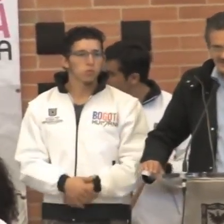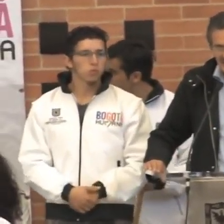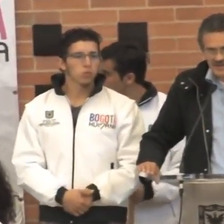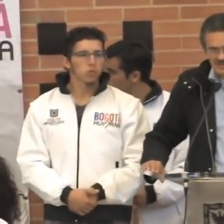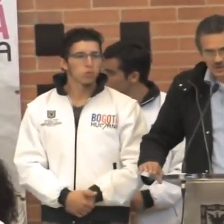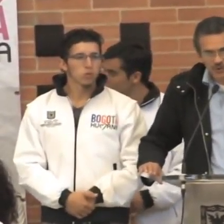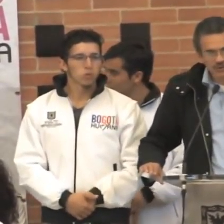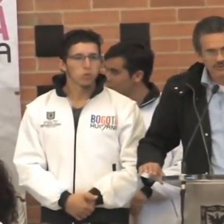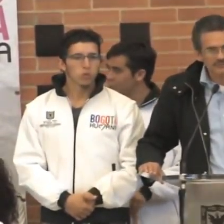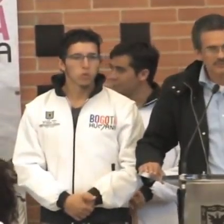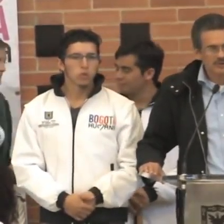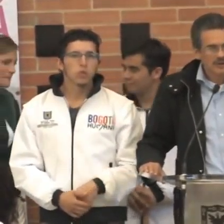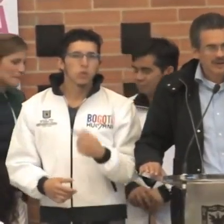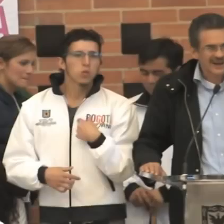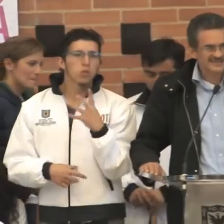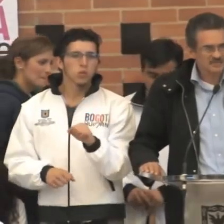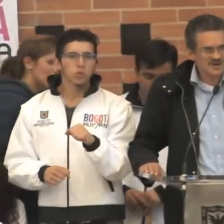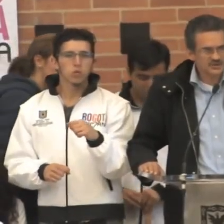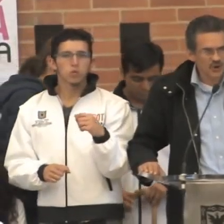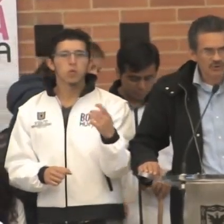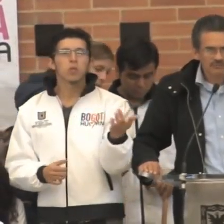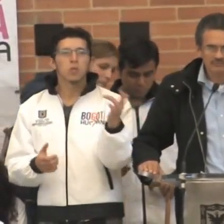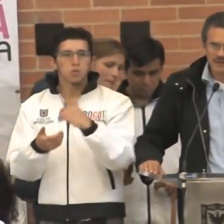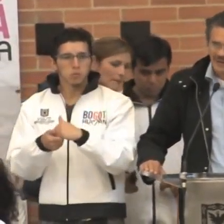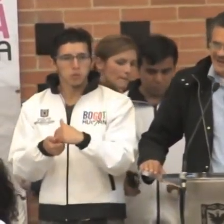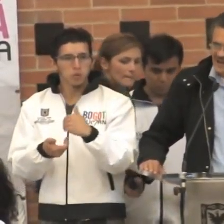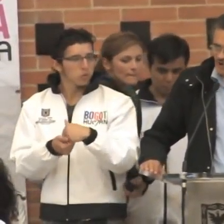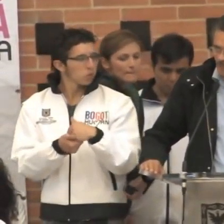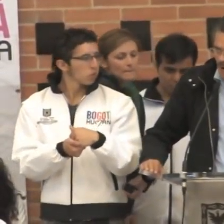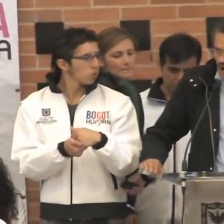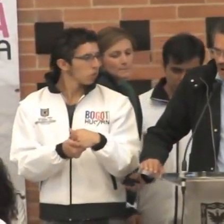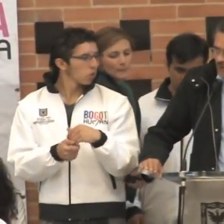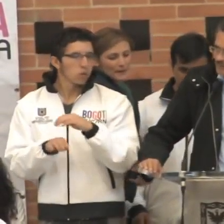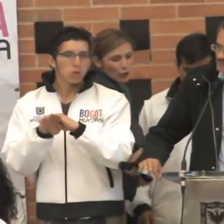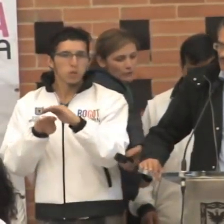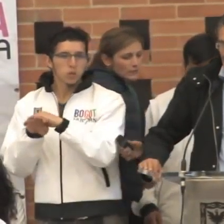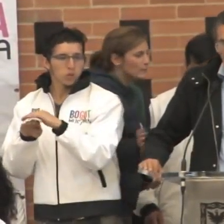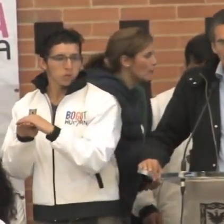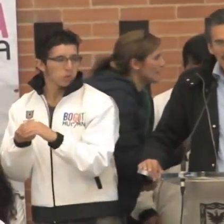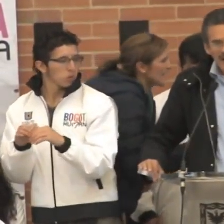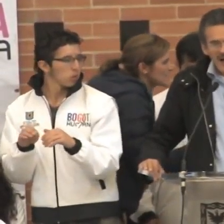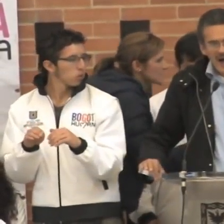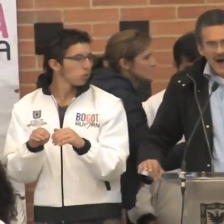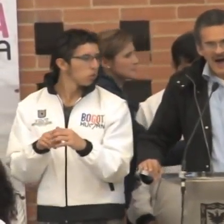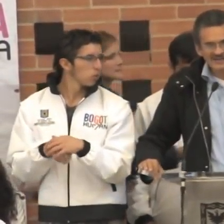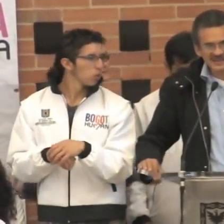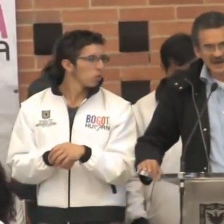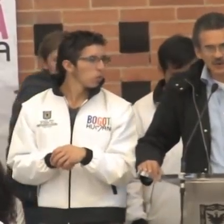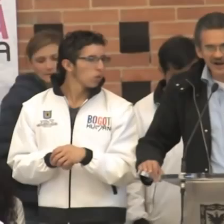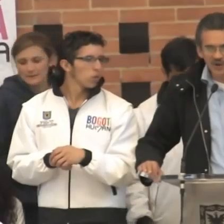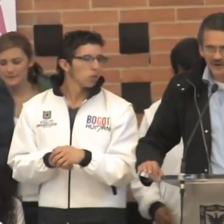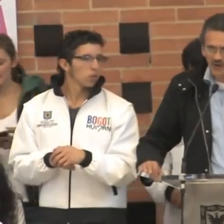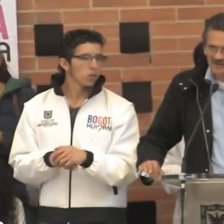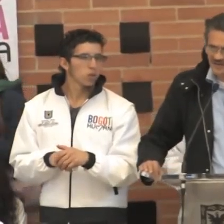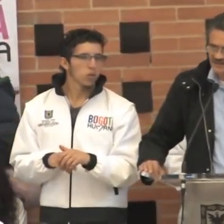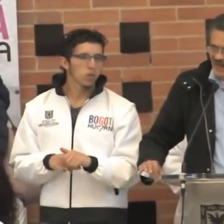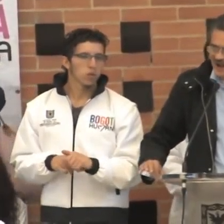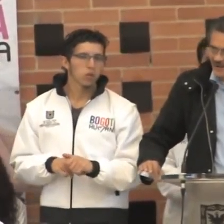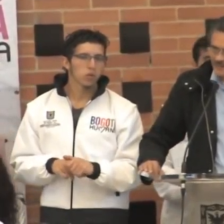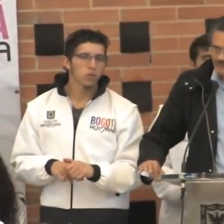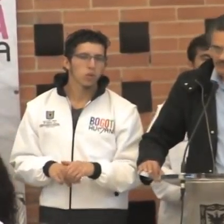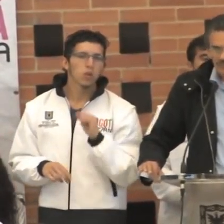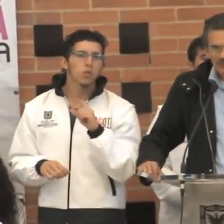y las insto, las invito, las convoco a hacer con el gobierno